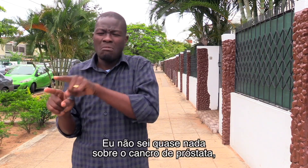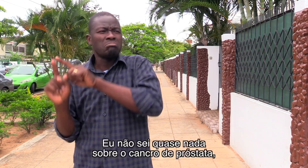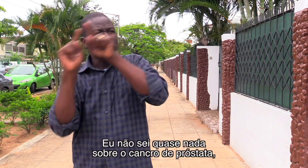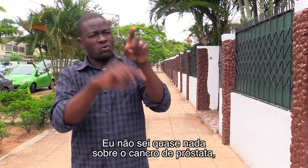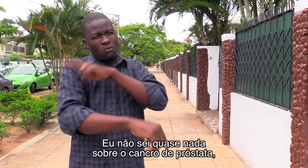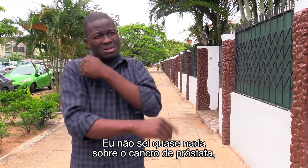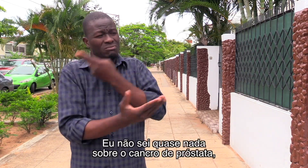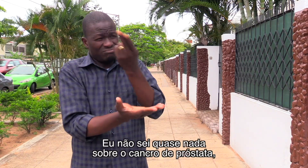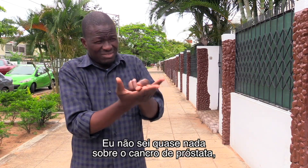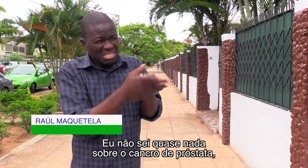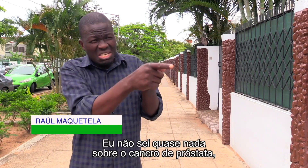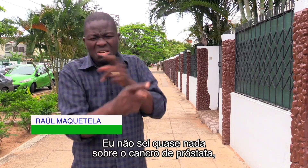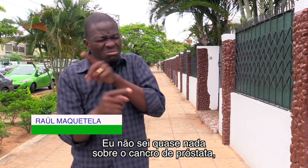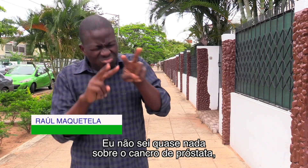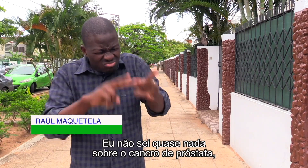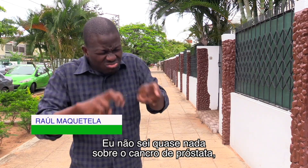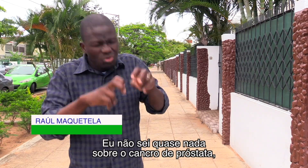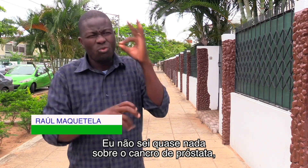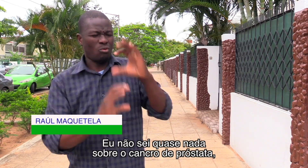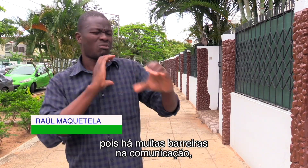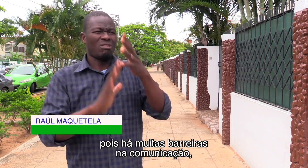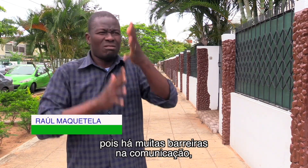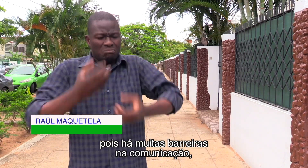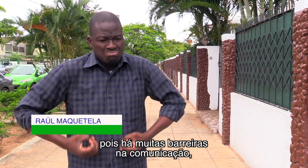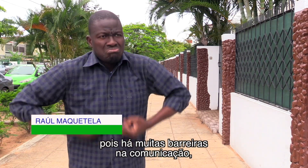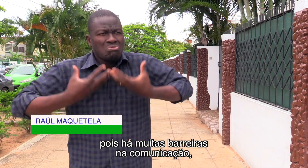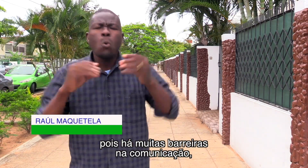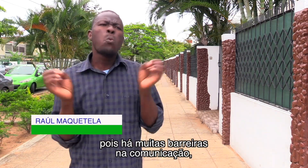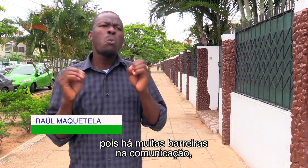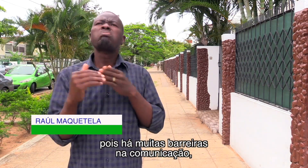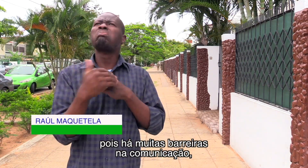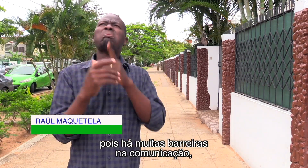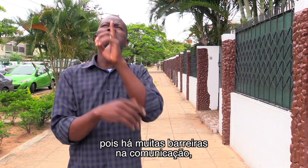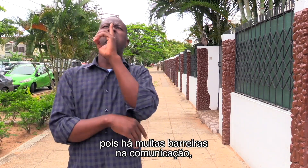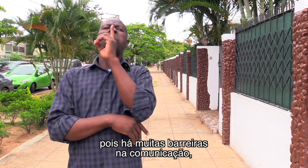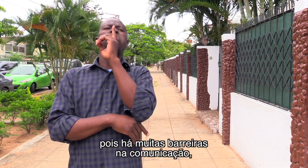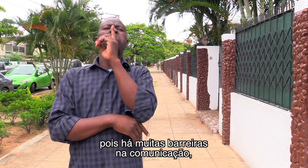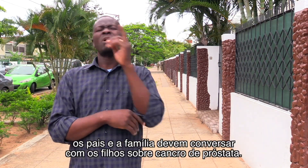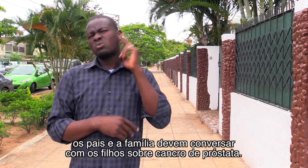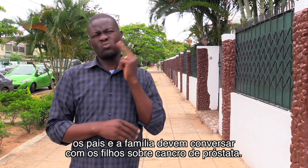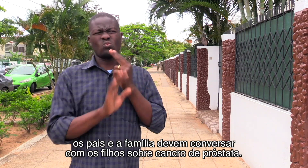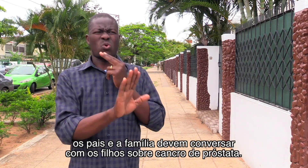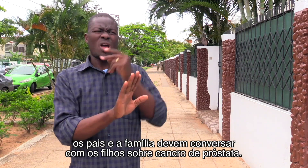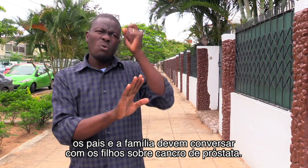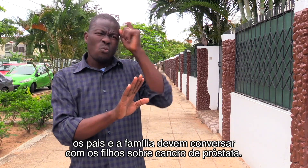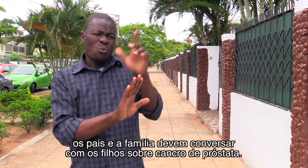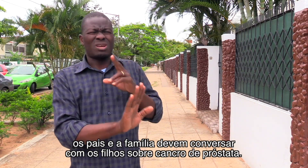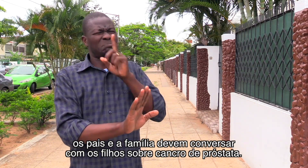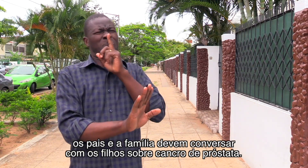Eu não sei nada sobre o cancro da próstata, pois há muitas barreiras na comunicação. Os pais e a família